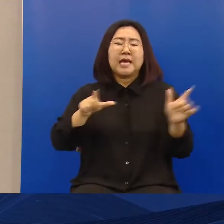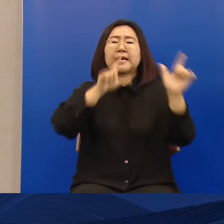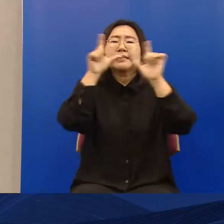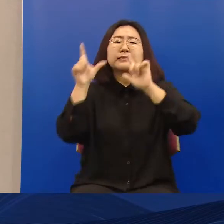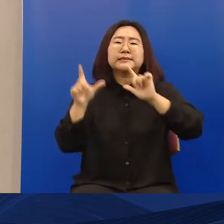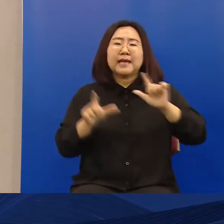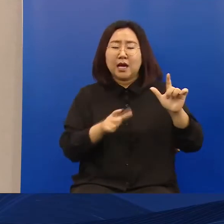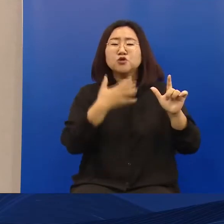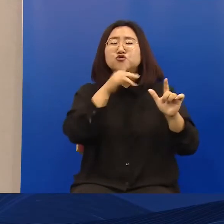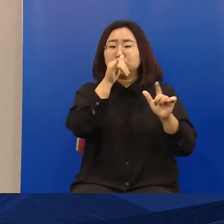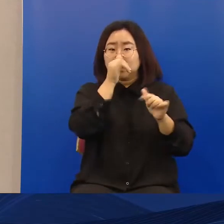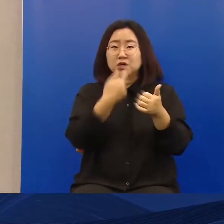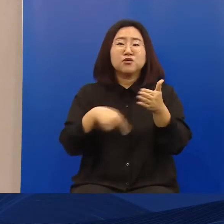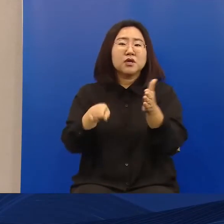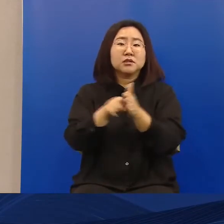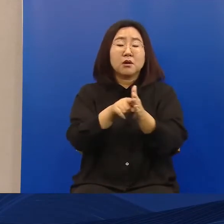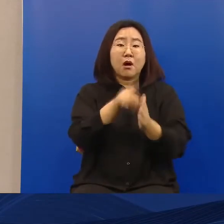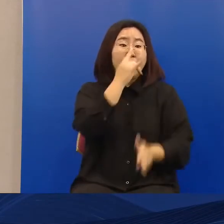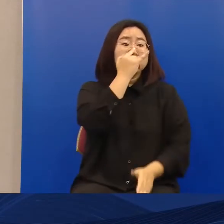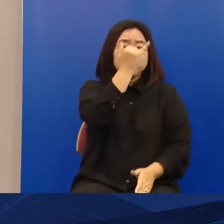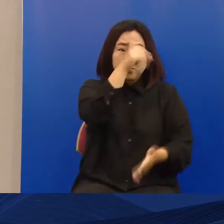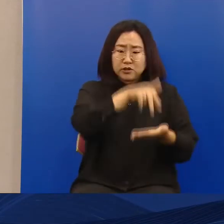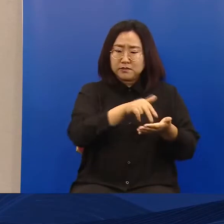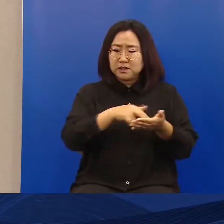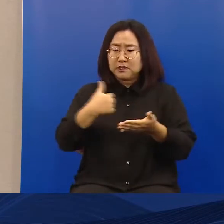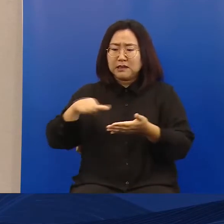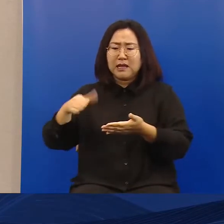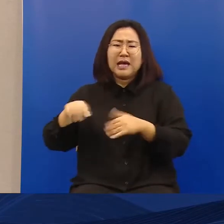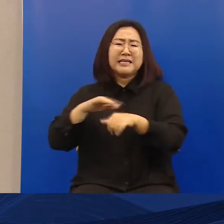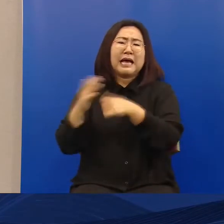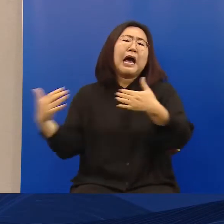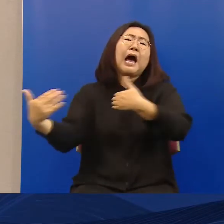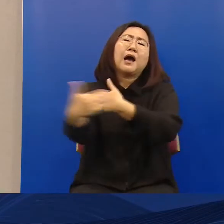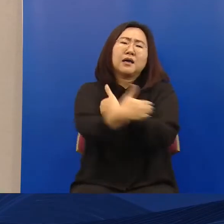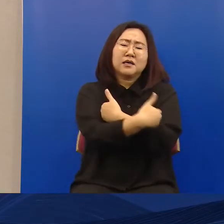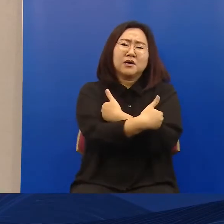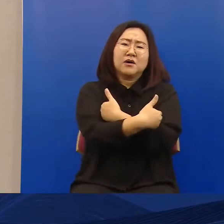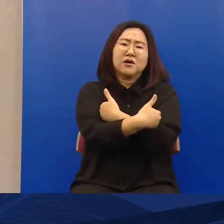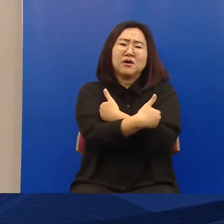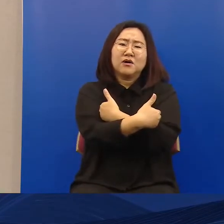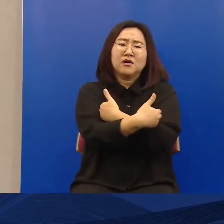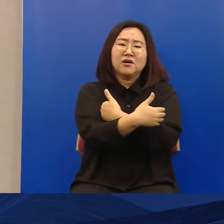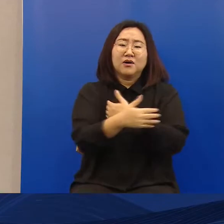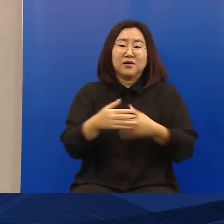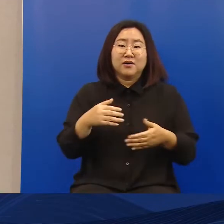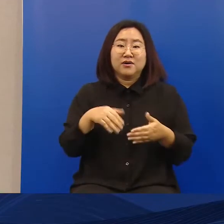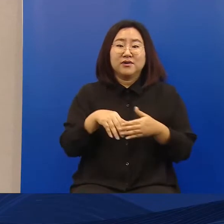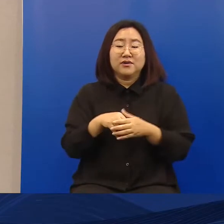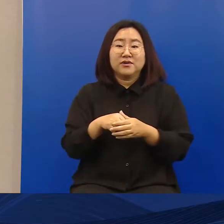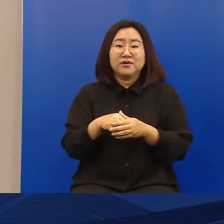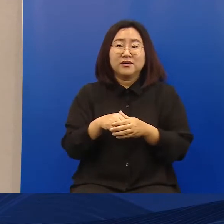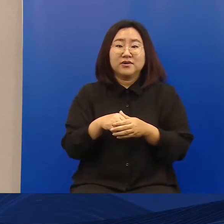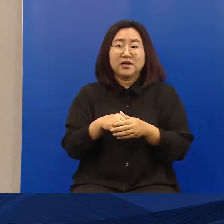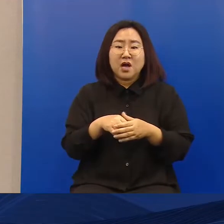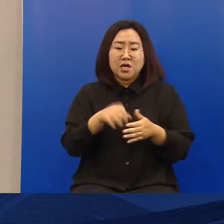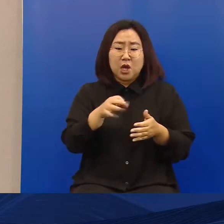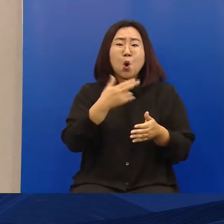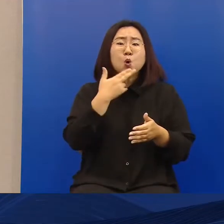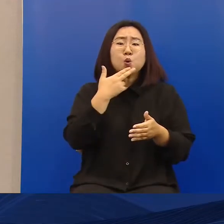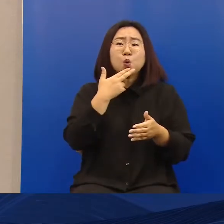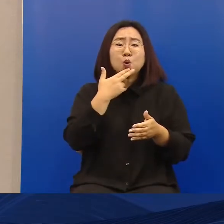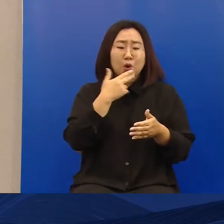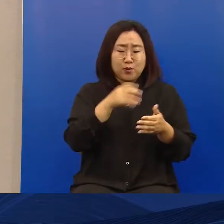위해서 부모가 어느 자식이든지 아끼고 다른 자식에서 받은 용돈을 돈이 없는